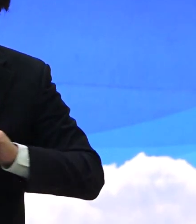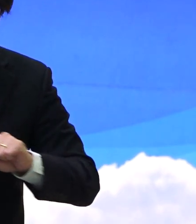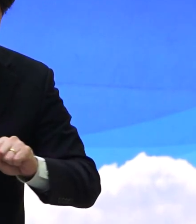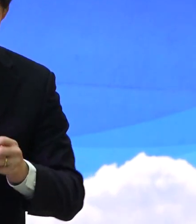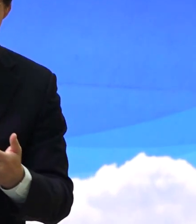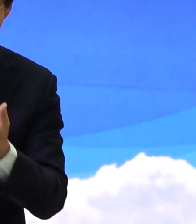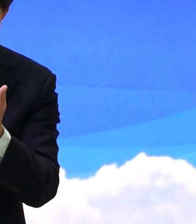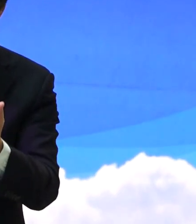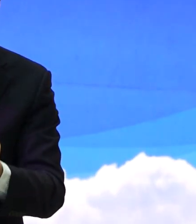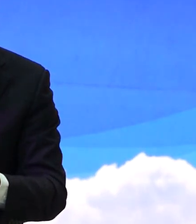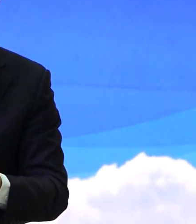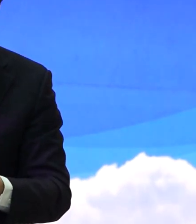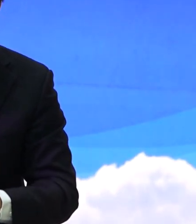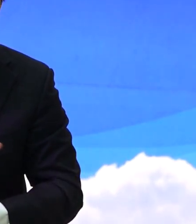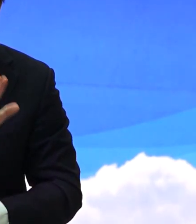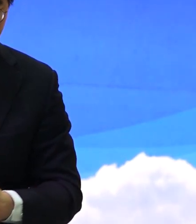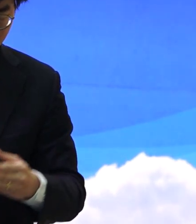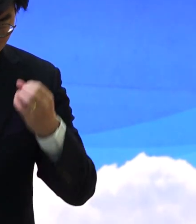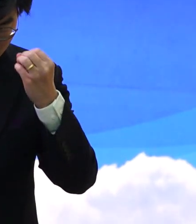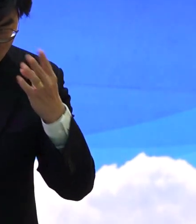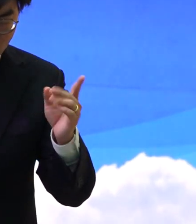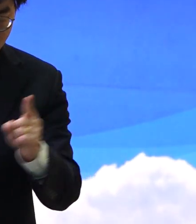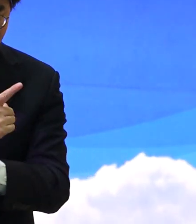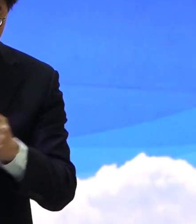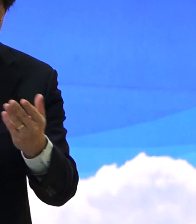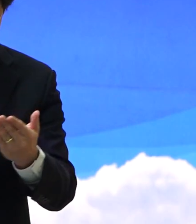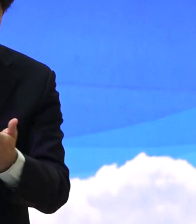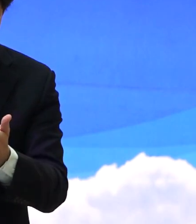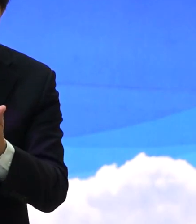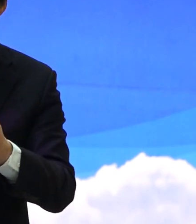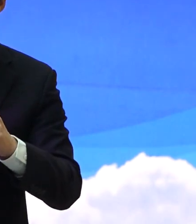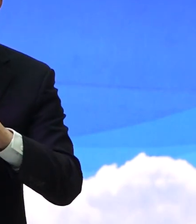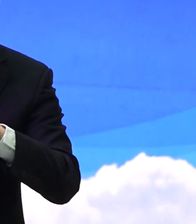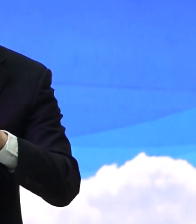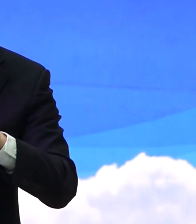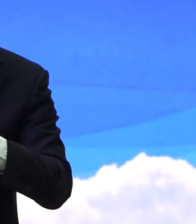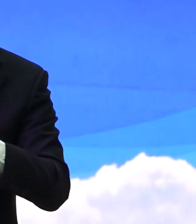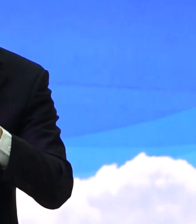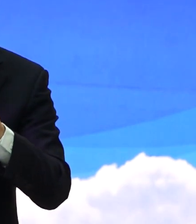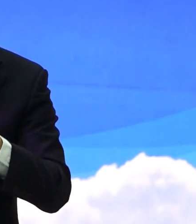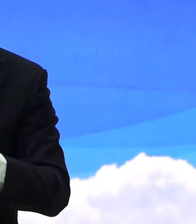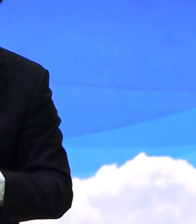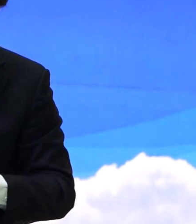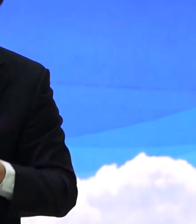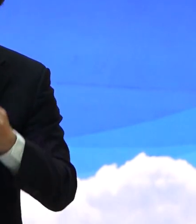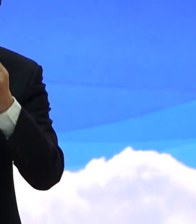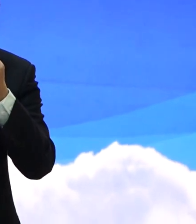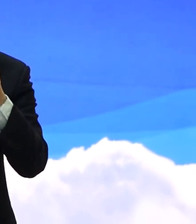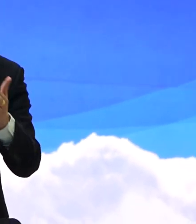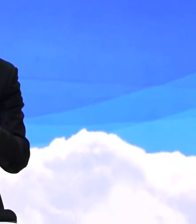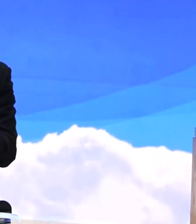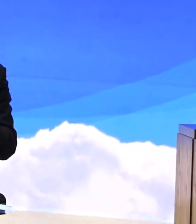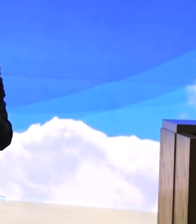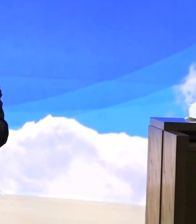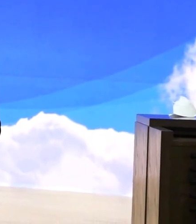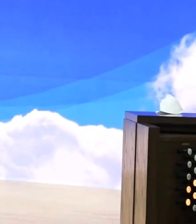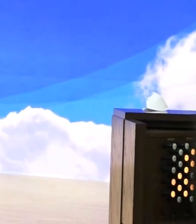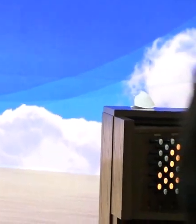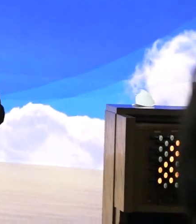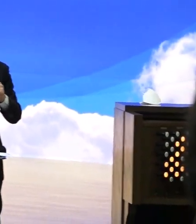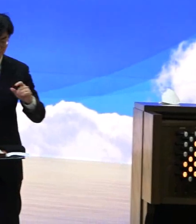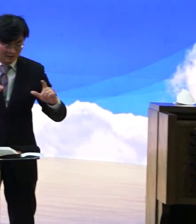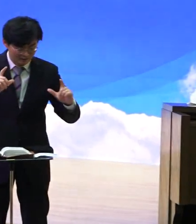새롭게 하시고 우리 교회를 복음으로 새롭게 하여 주시고 이 영천 지역과 이 땅의 한국 교회들을 주님께서 새롭게